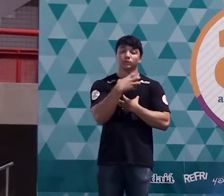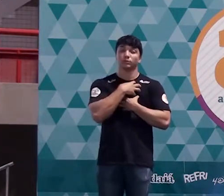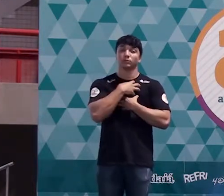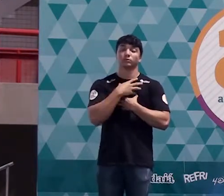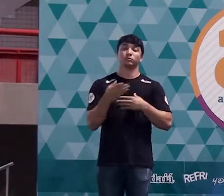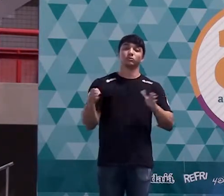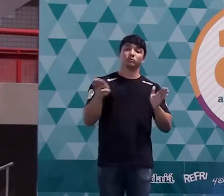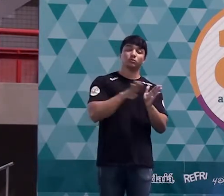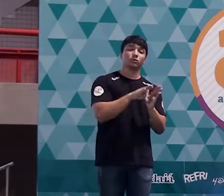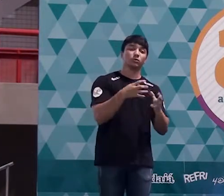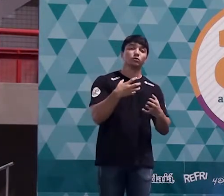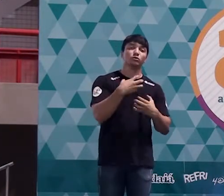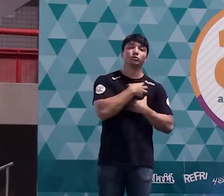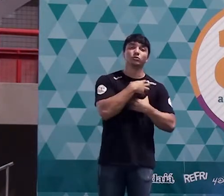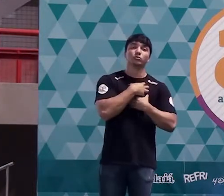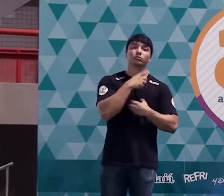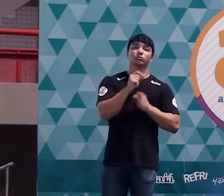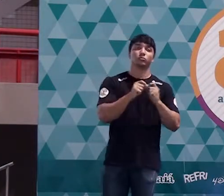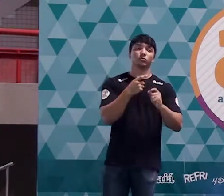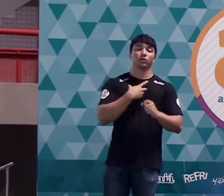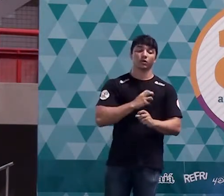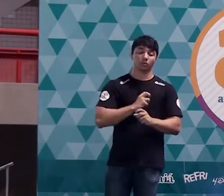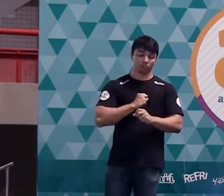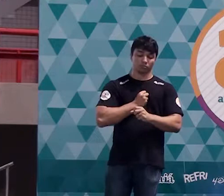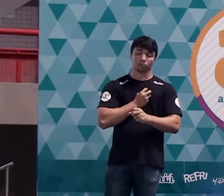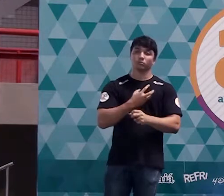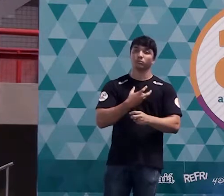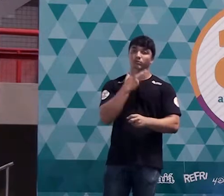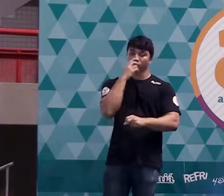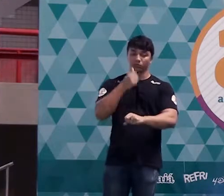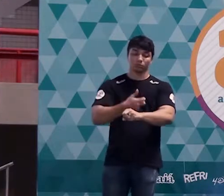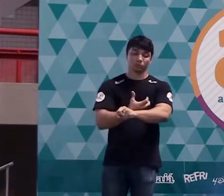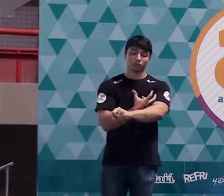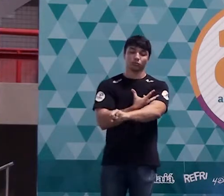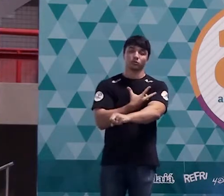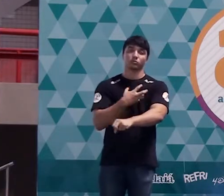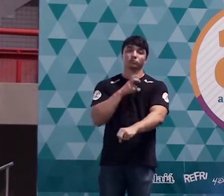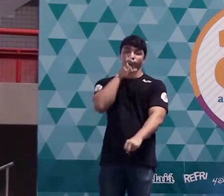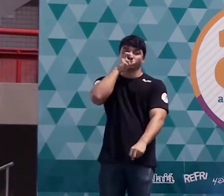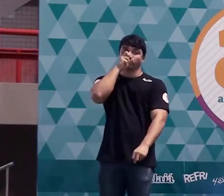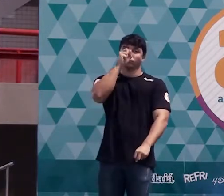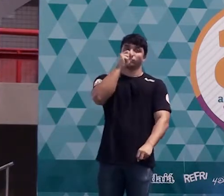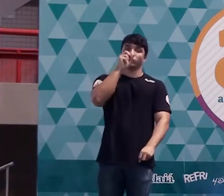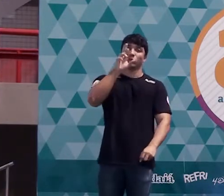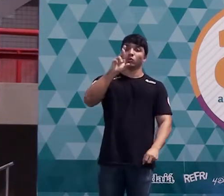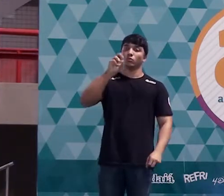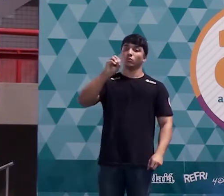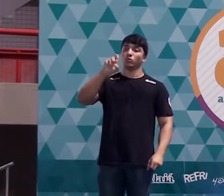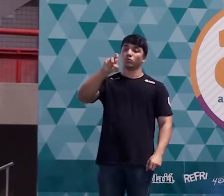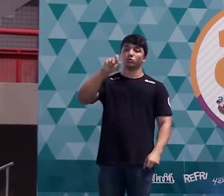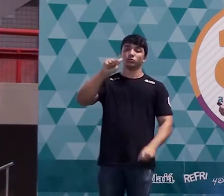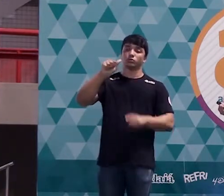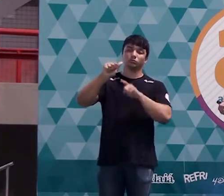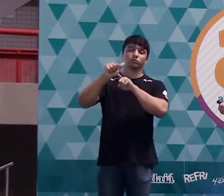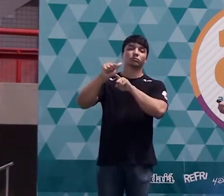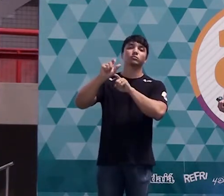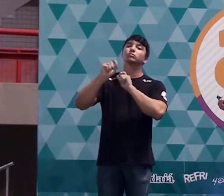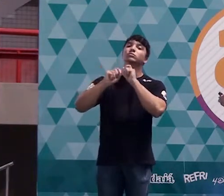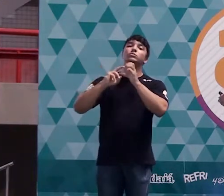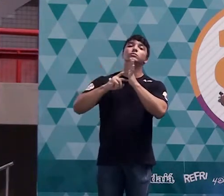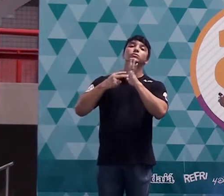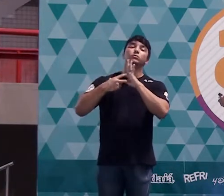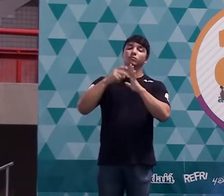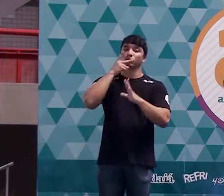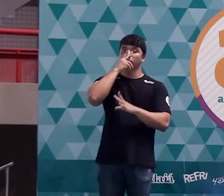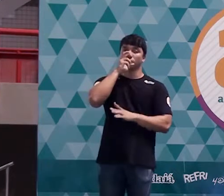aqui, que eu sinto uma emoção roxa. O que é uma emoção roxa?